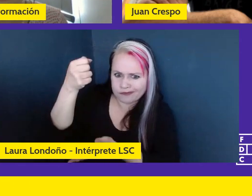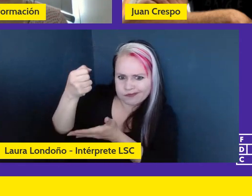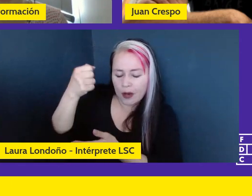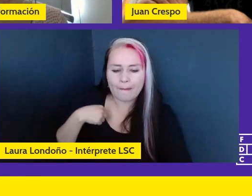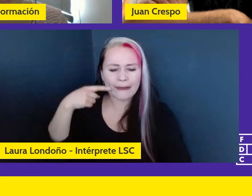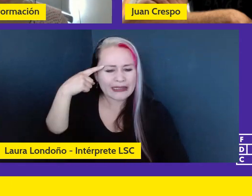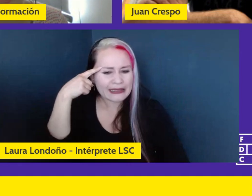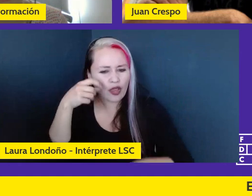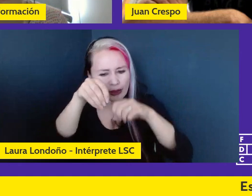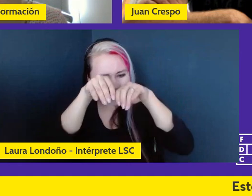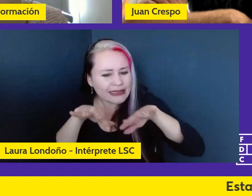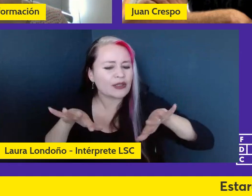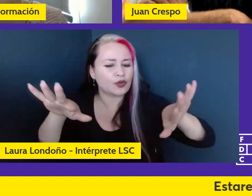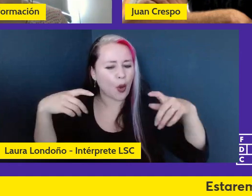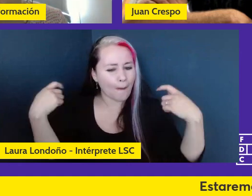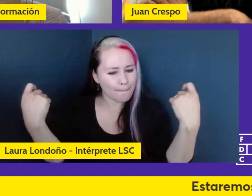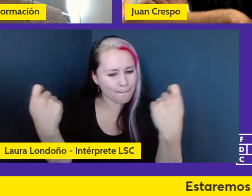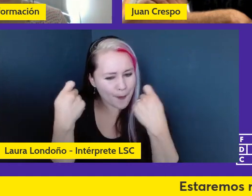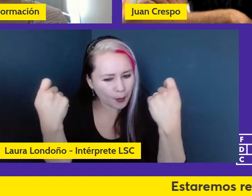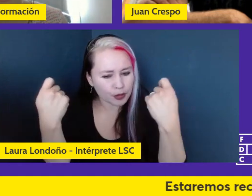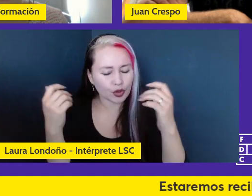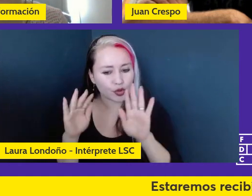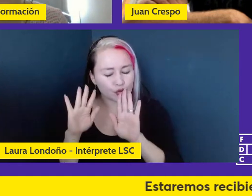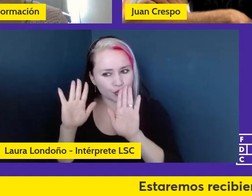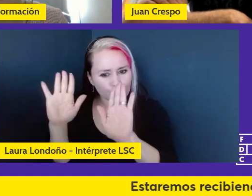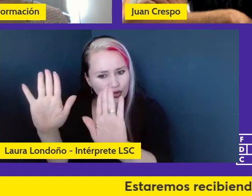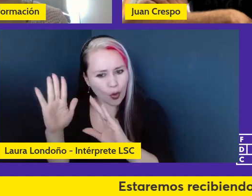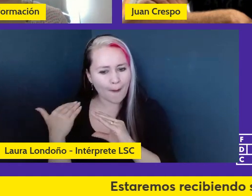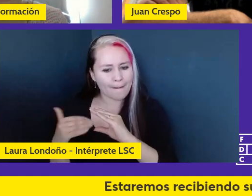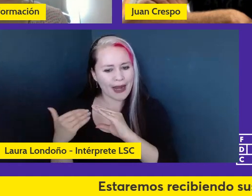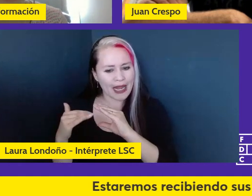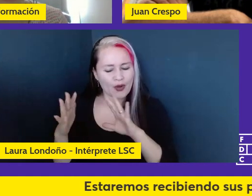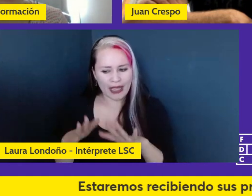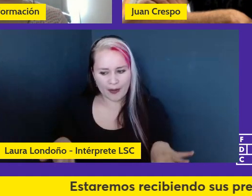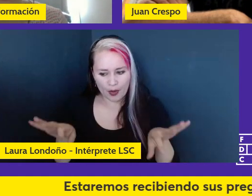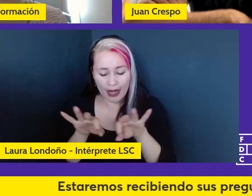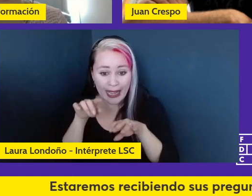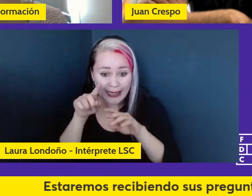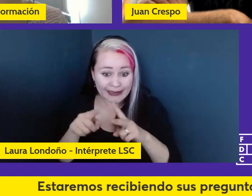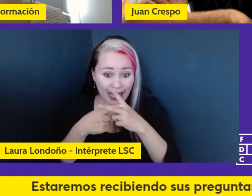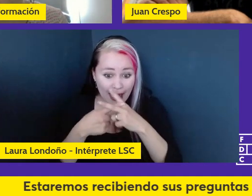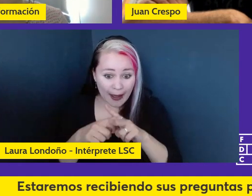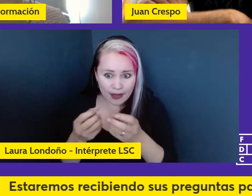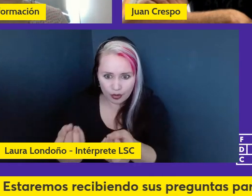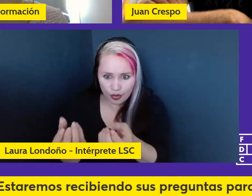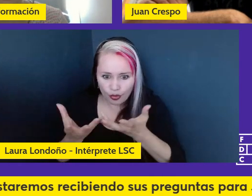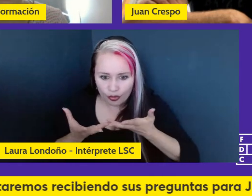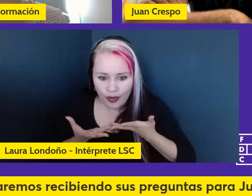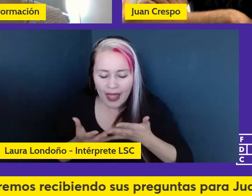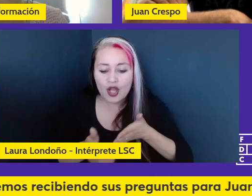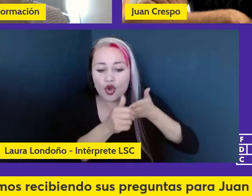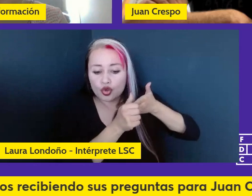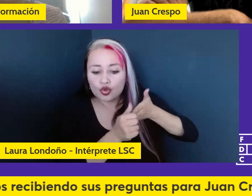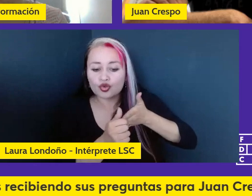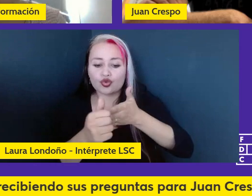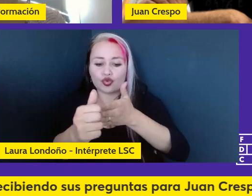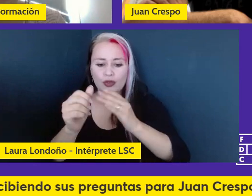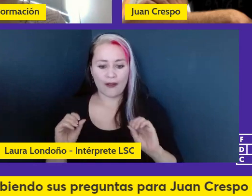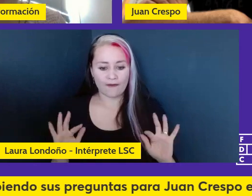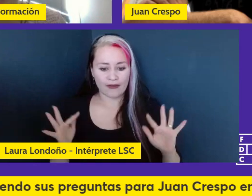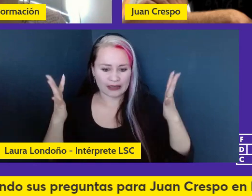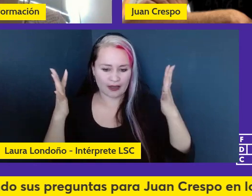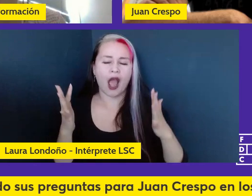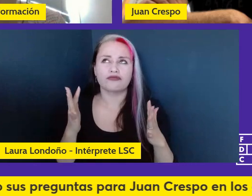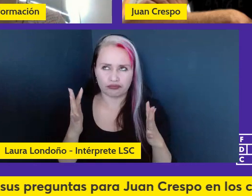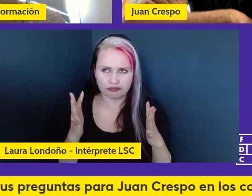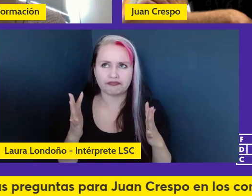y para la promoción de la película. Entonces, esta herramienta que tú nos das de la ruta de festivales, vemos que